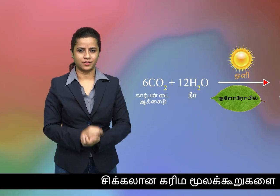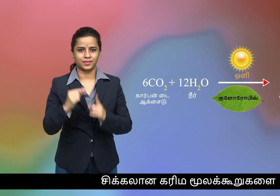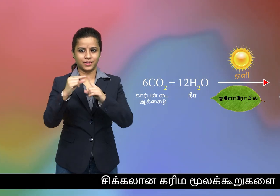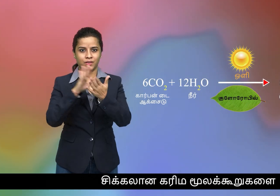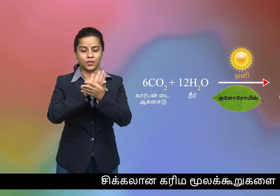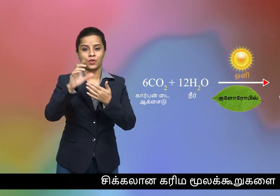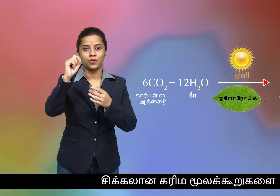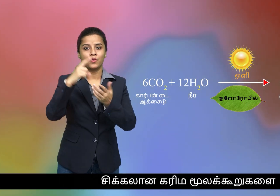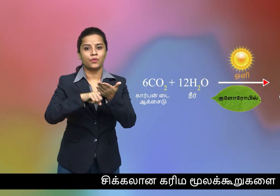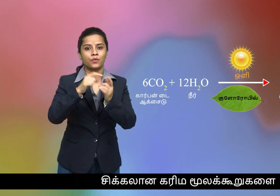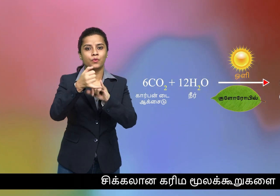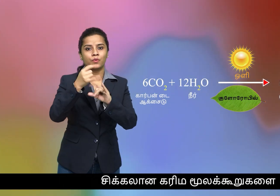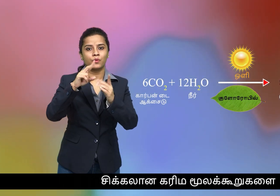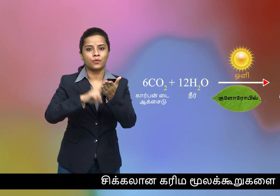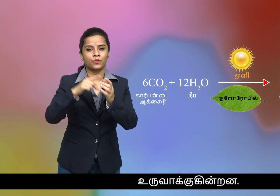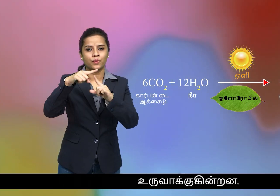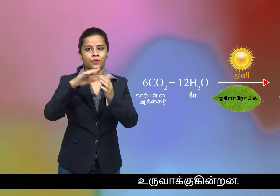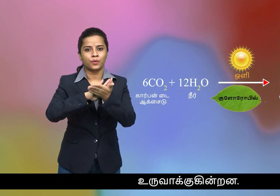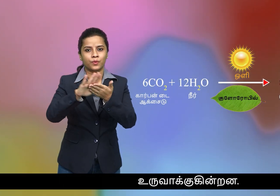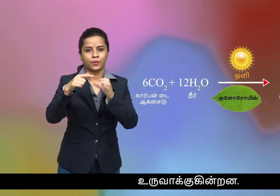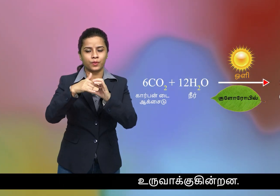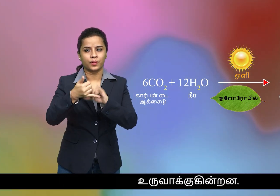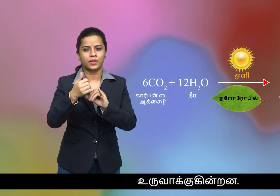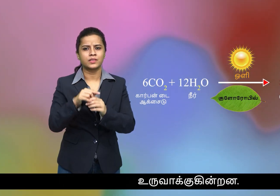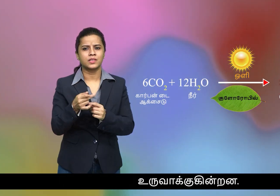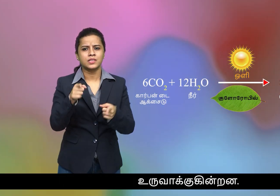சிக்கலான கரிம மூலக்கூறுகளை உருவாக்குகின்றன.